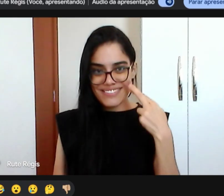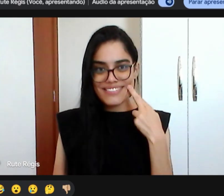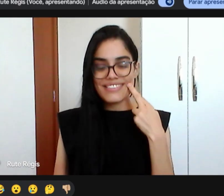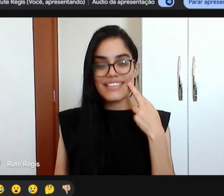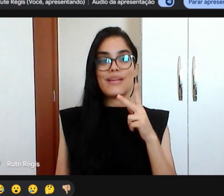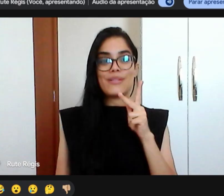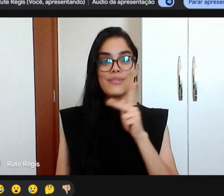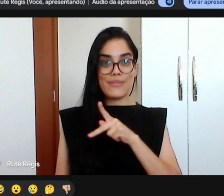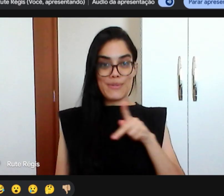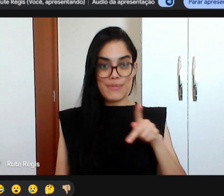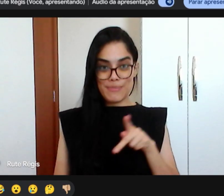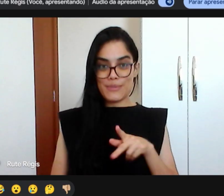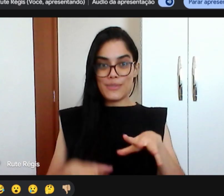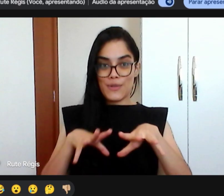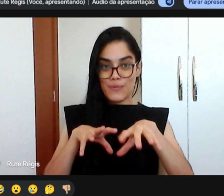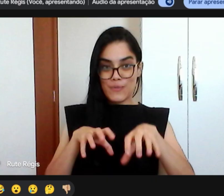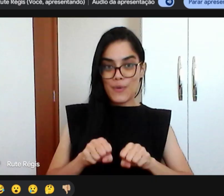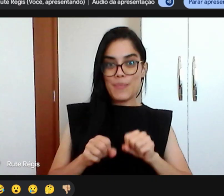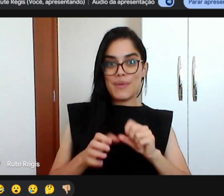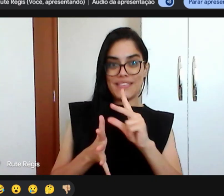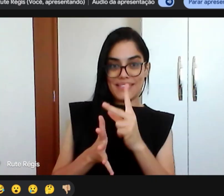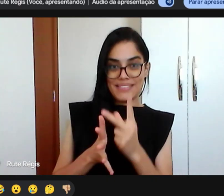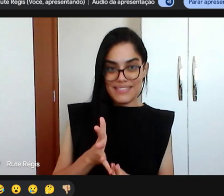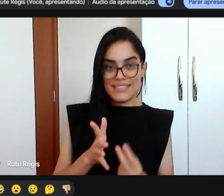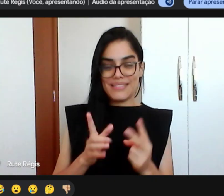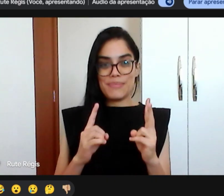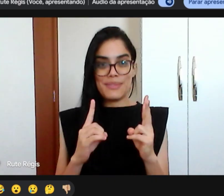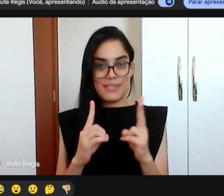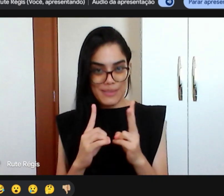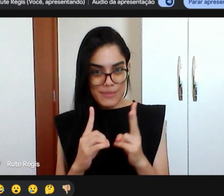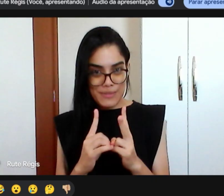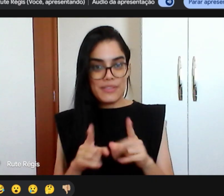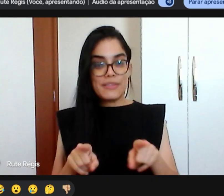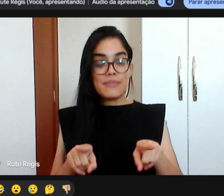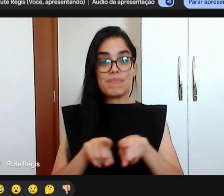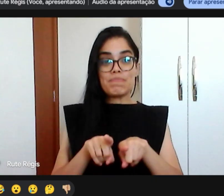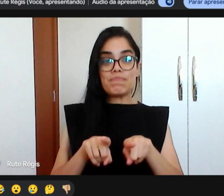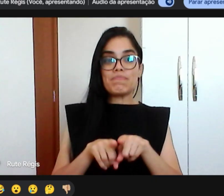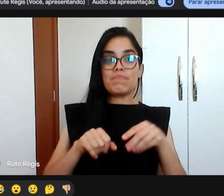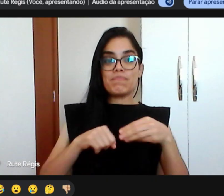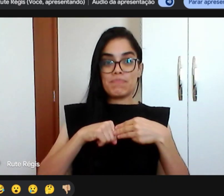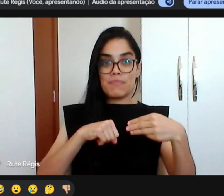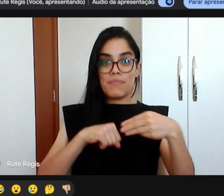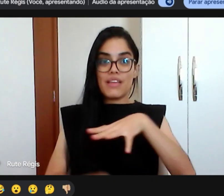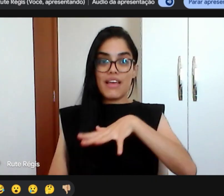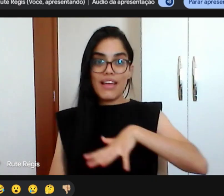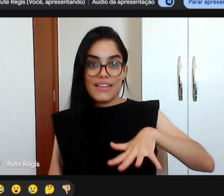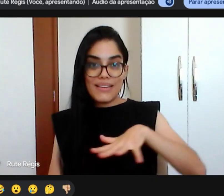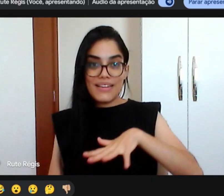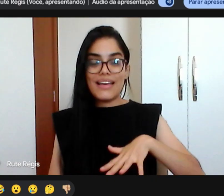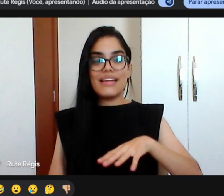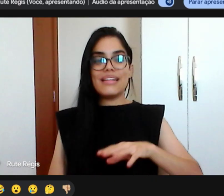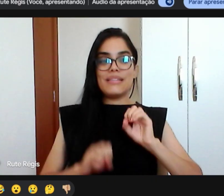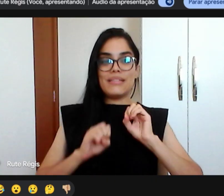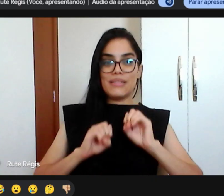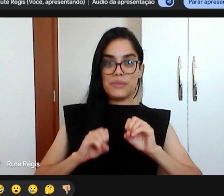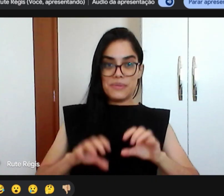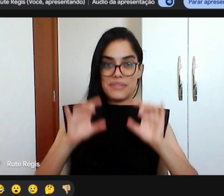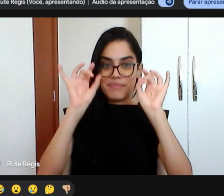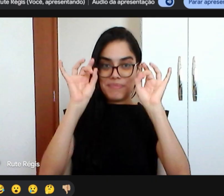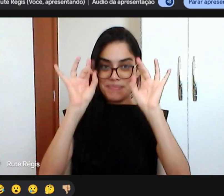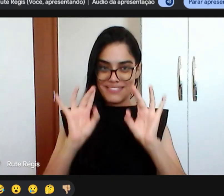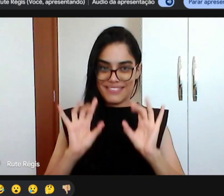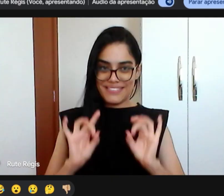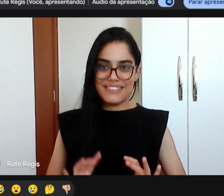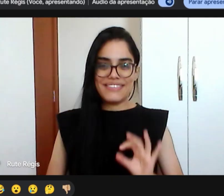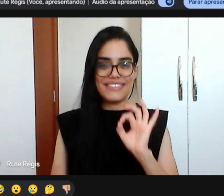sinal na comunidade surda. Eu sou professora formada em Libras pela UFRN e tenho mestrado